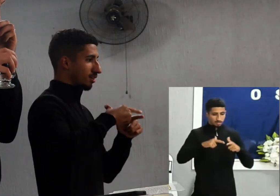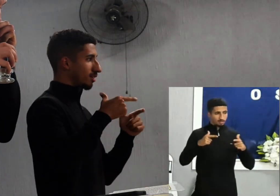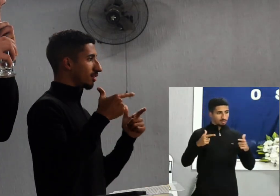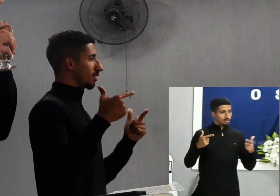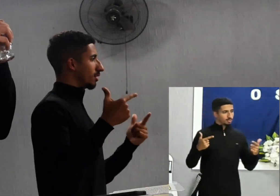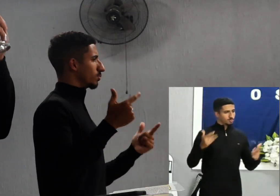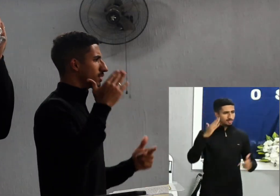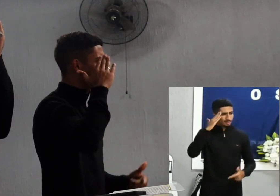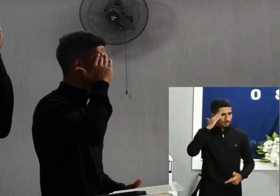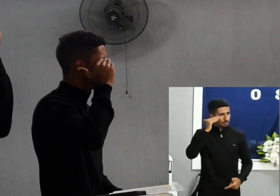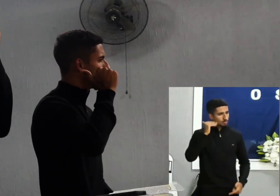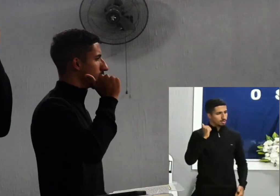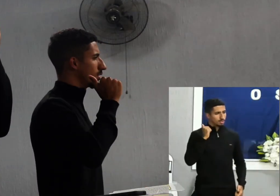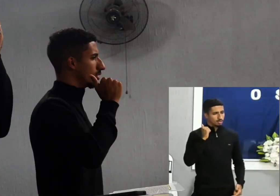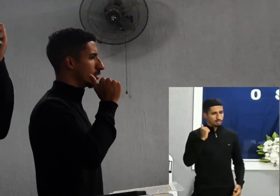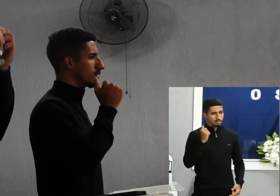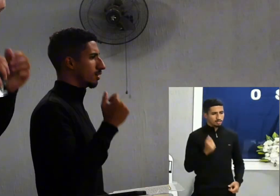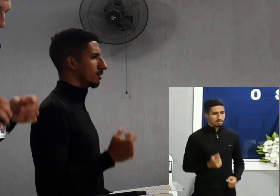é algo estranho.